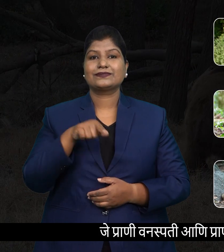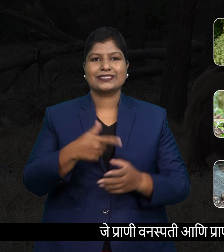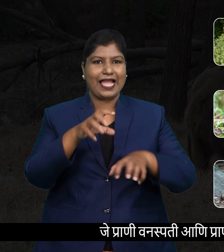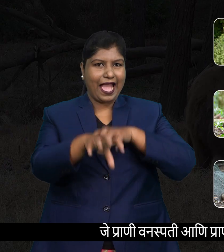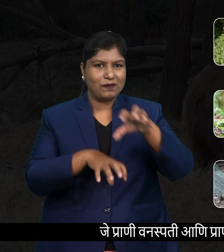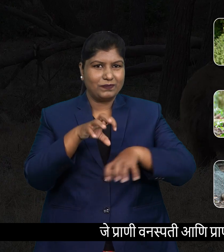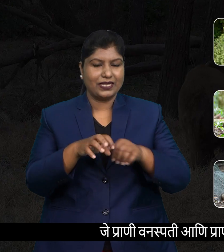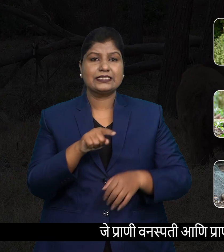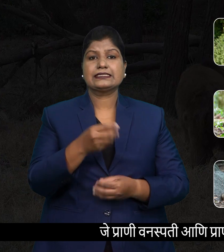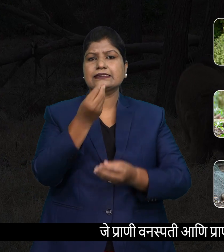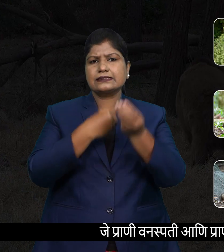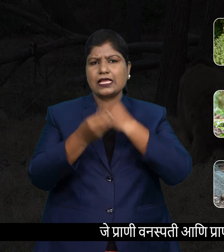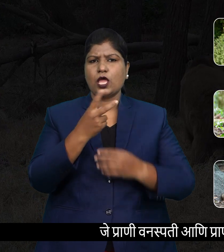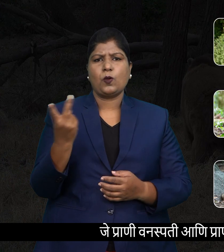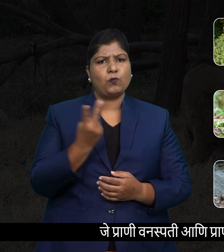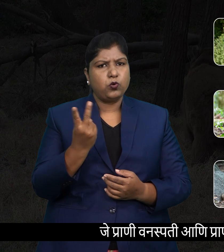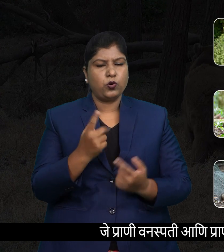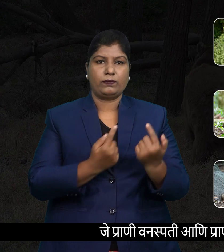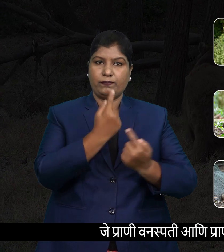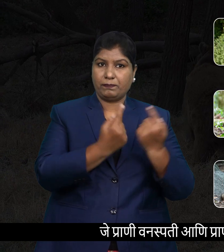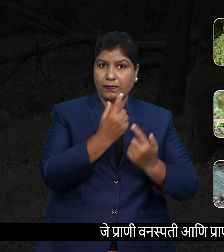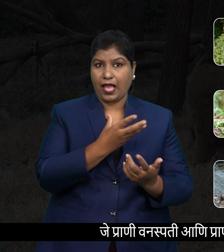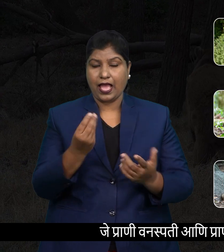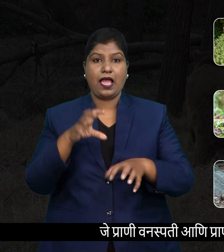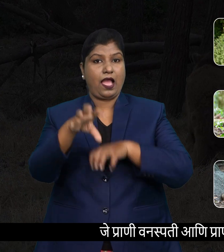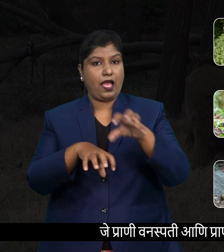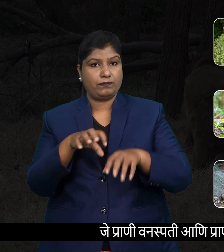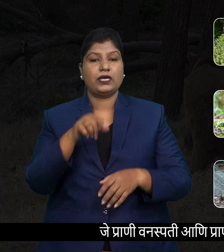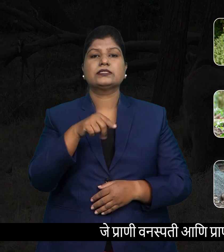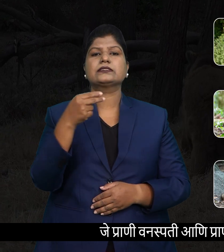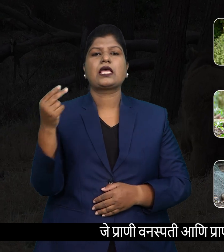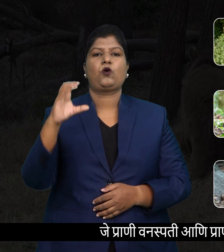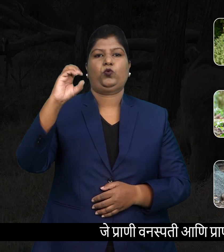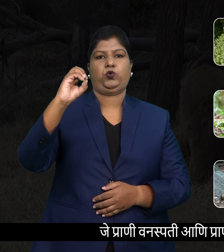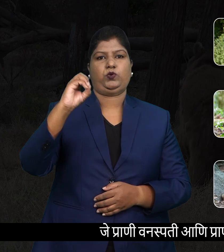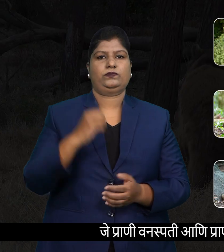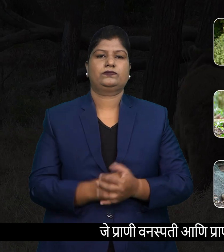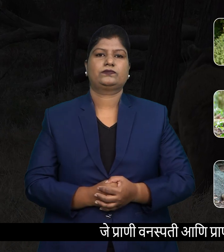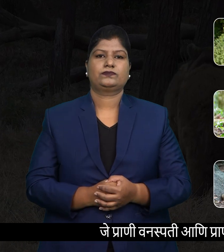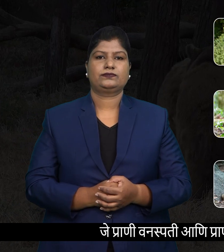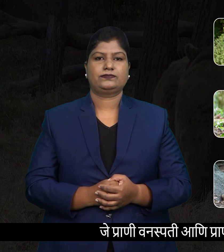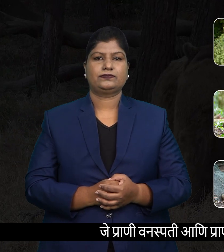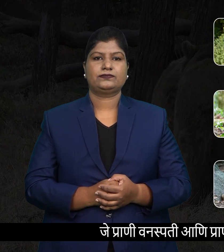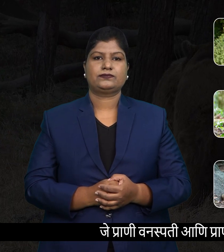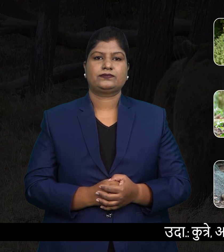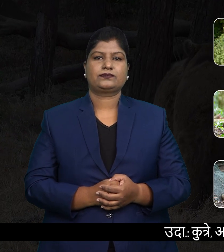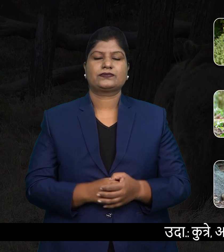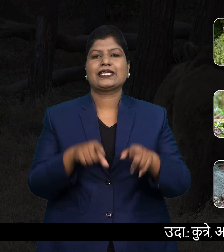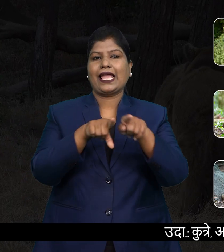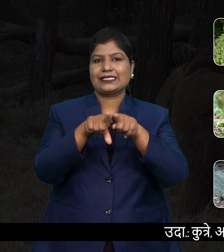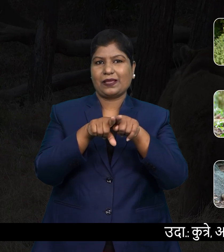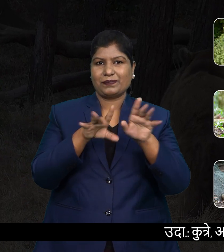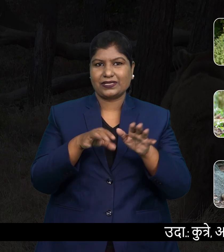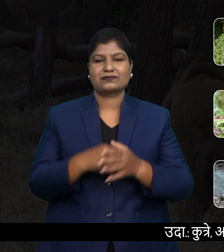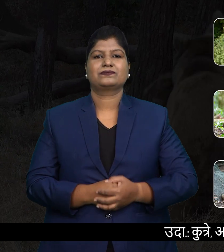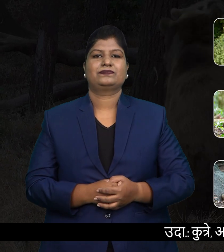जे प्राणी वनस्पती आणि प्राणी दोन्ही खातात त्यांना सर्वभक्षी म्हणतात.